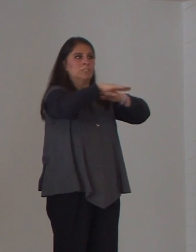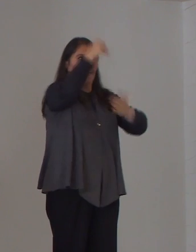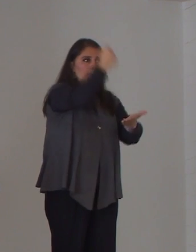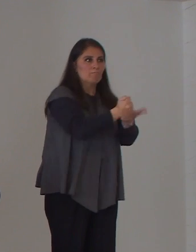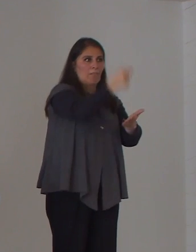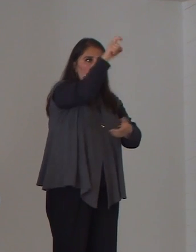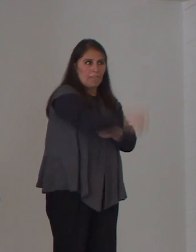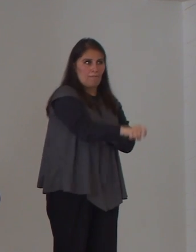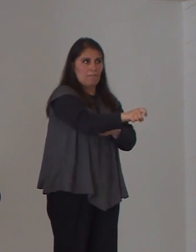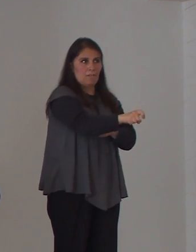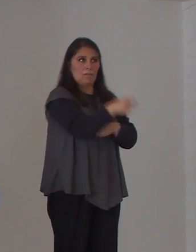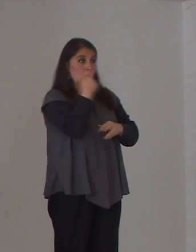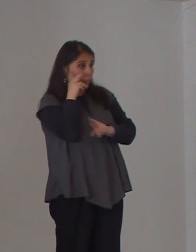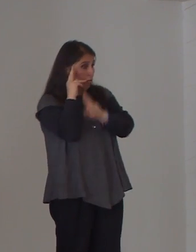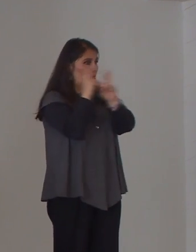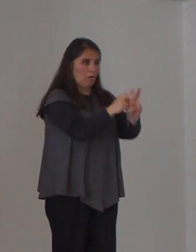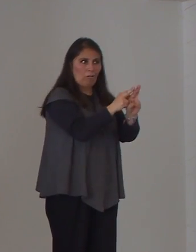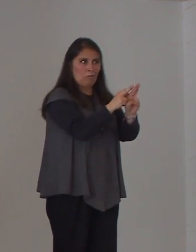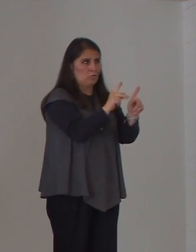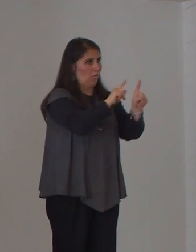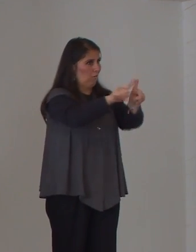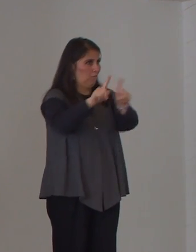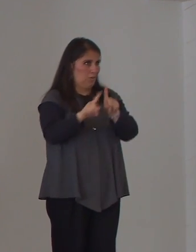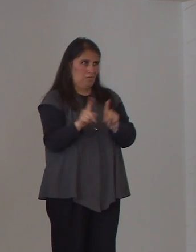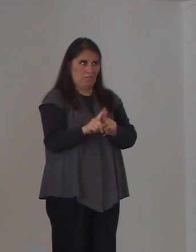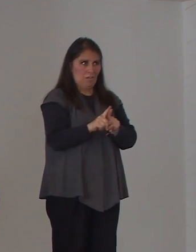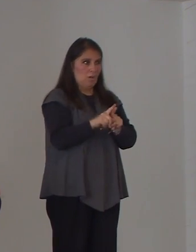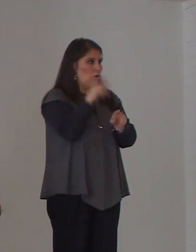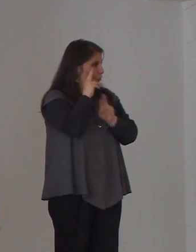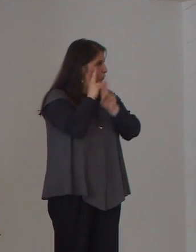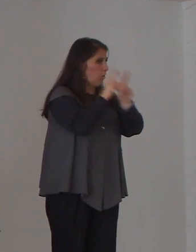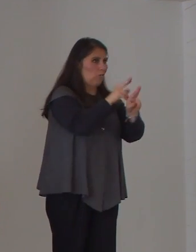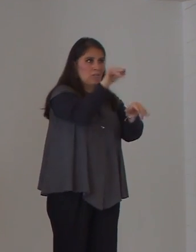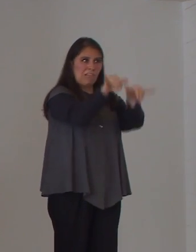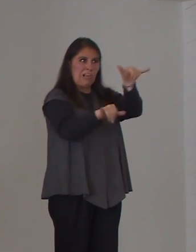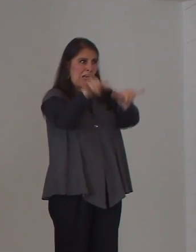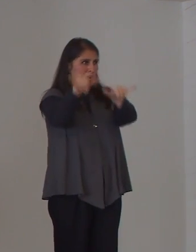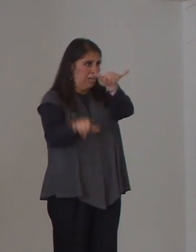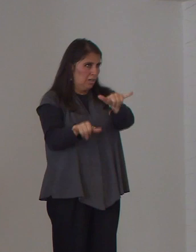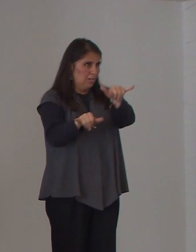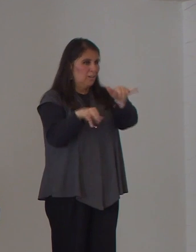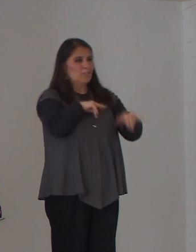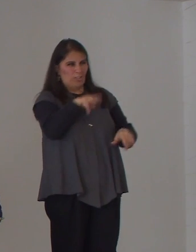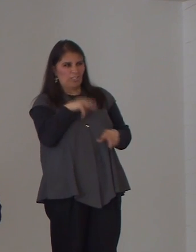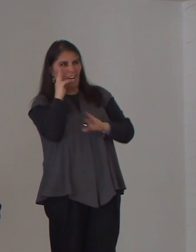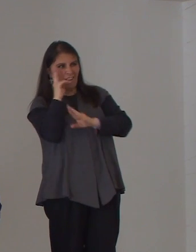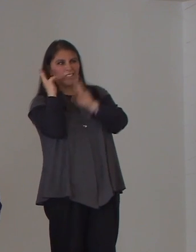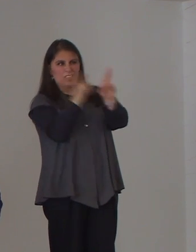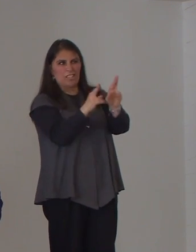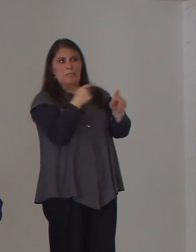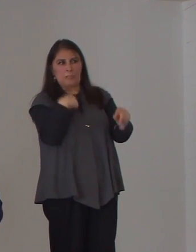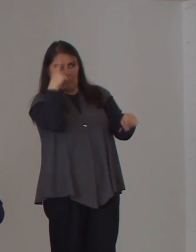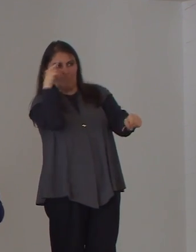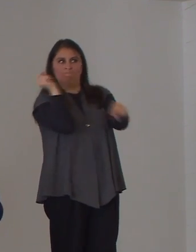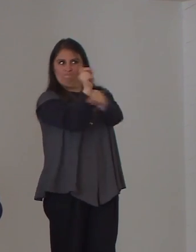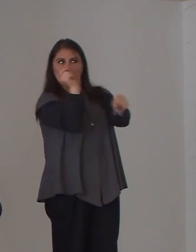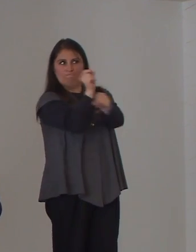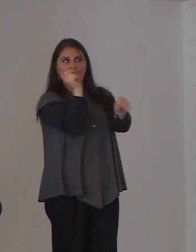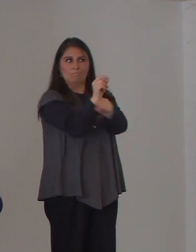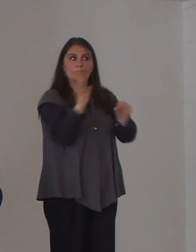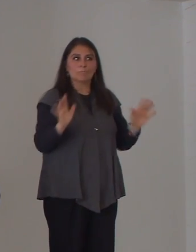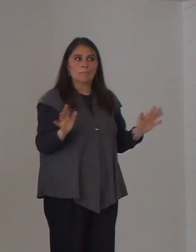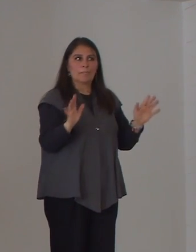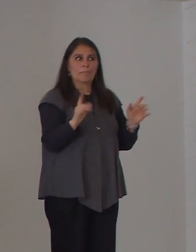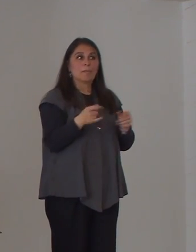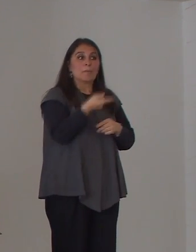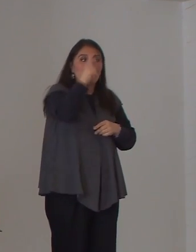forzosa y desconocedor de las diferencias y de las desigualdades, ya hemos aprendido a reconocerlo y a criticarlo, por eso estamos. Pero